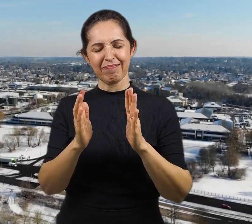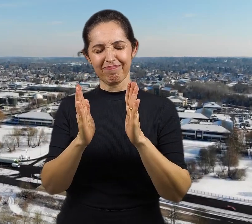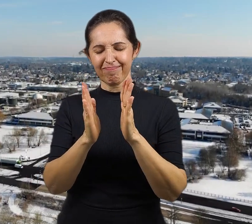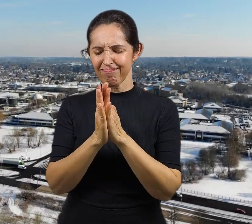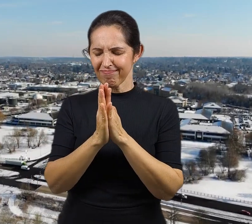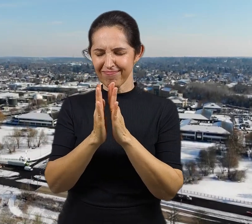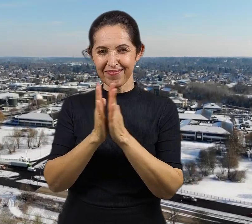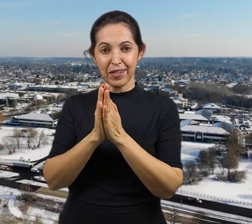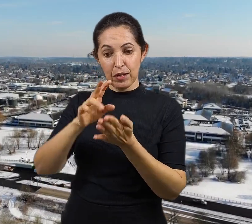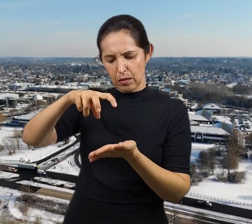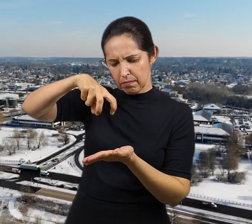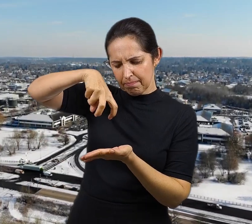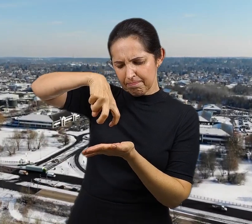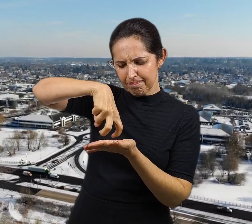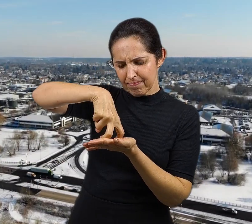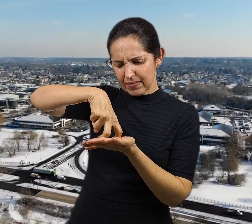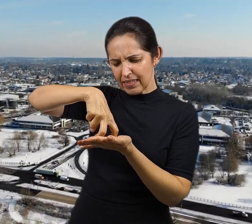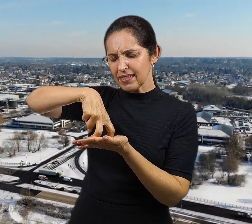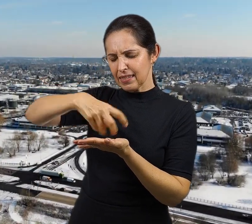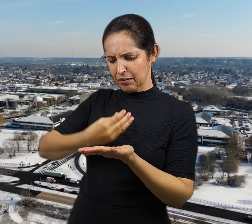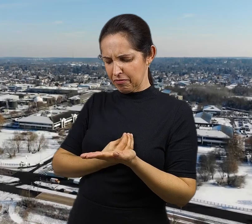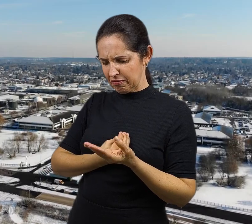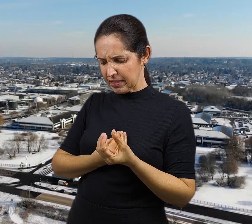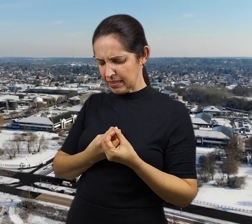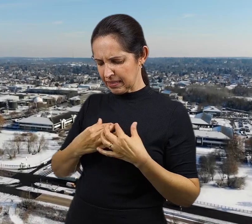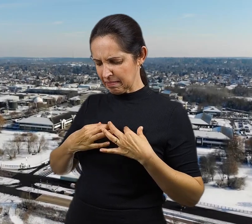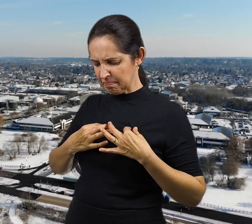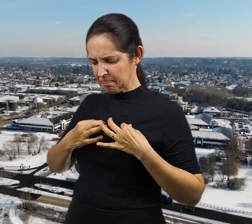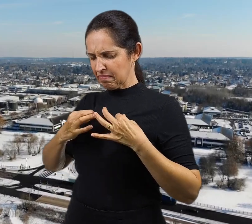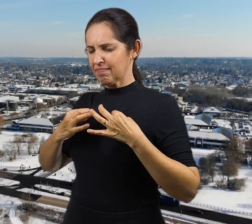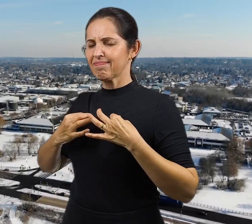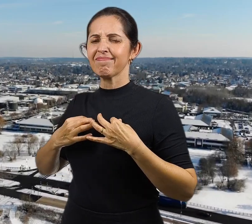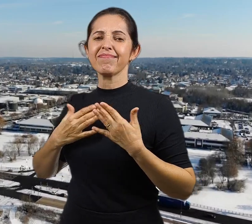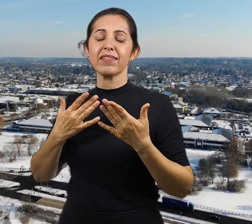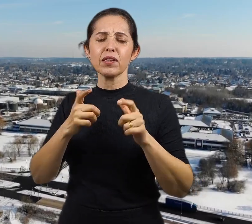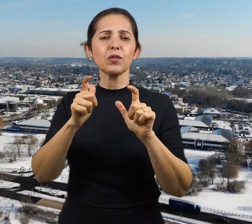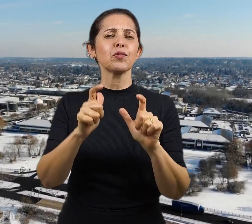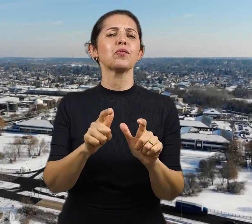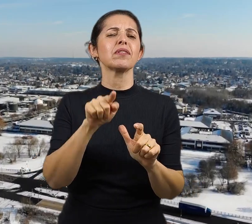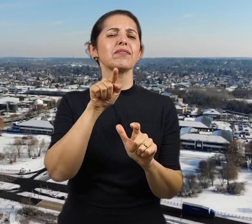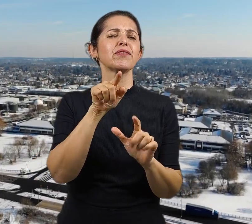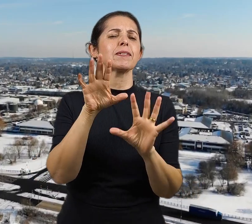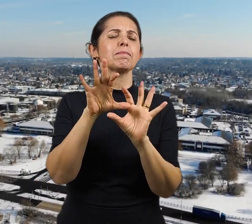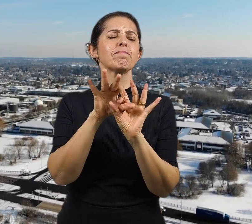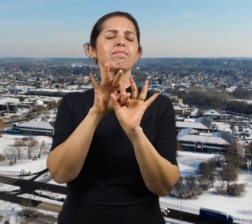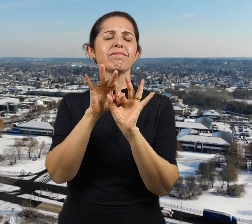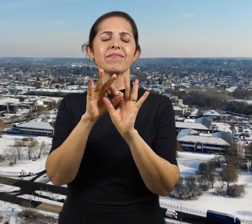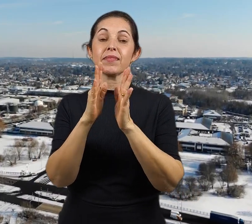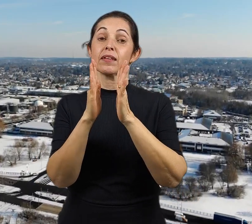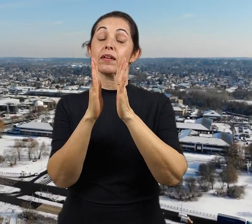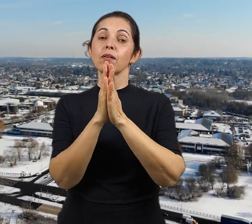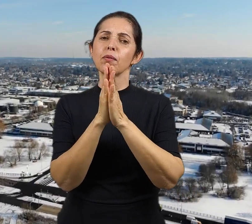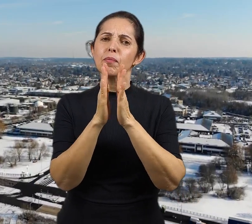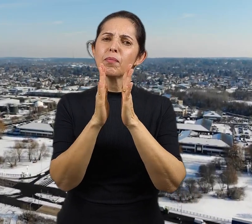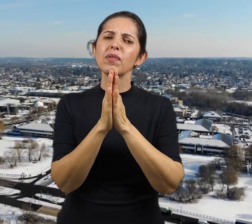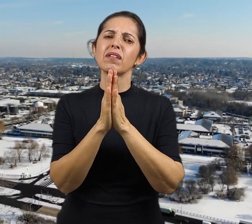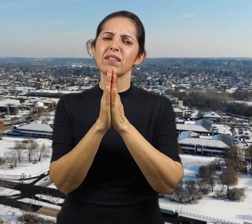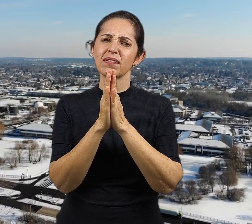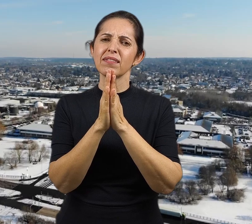entrega. É um lugar onde você vai orar ao Senhor, vai andar um pouco mais, vai ler mais a palavra, vai dizer,